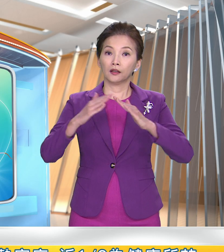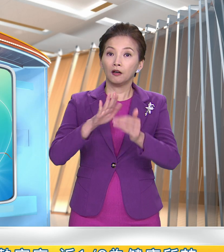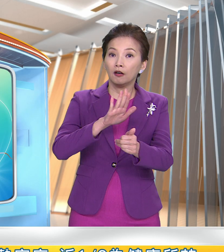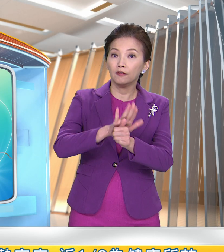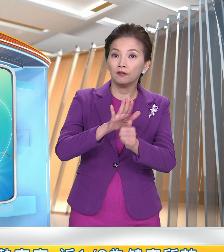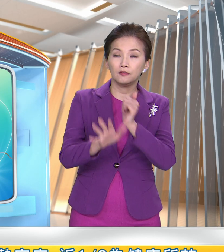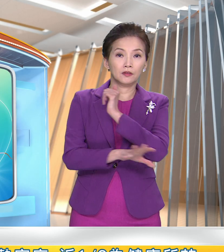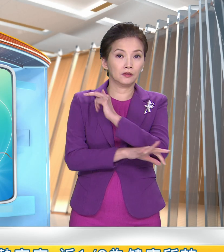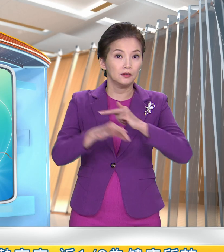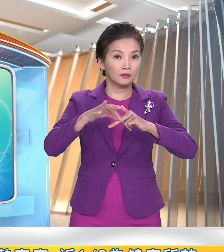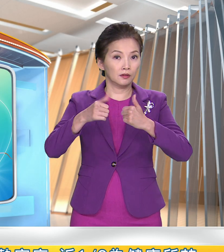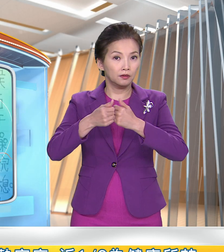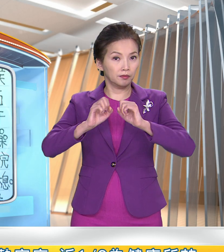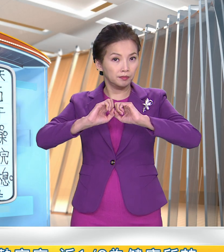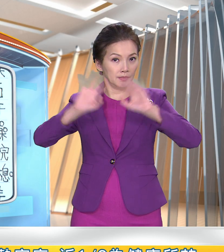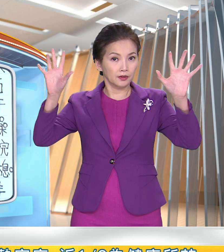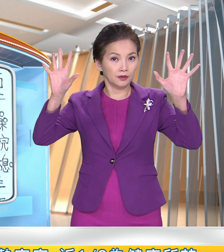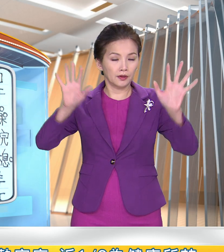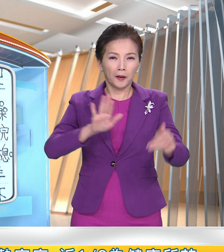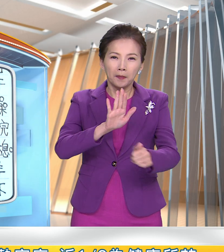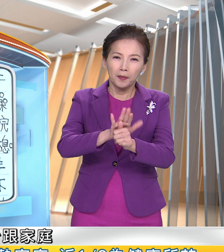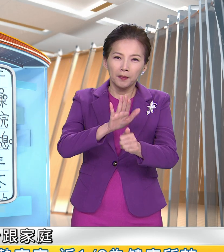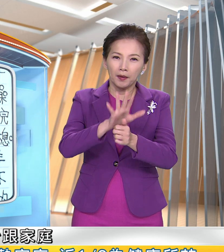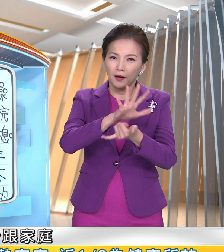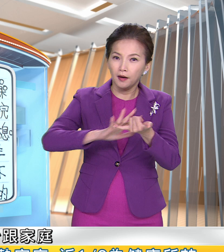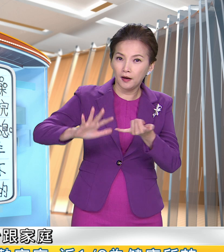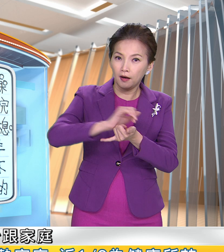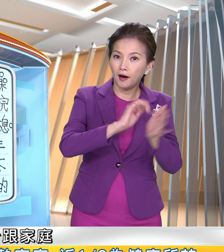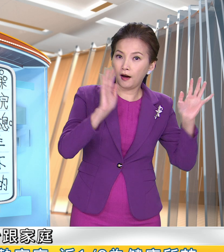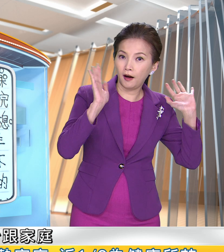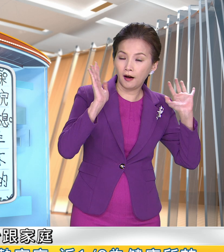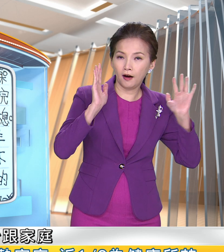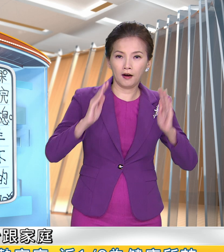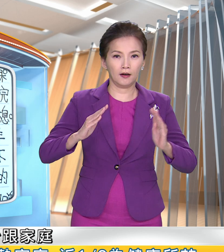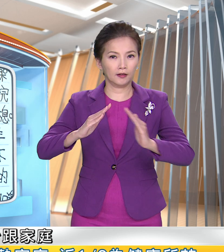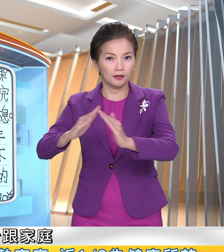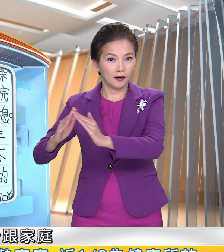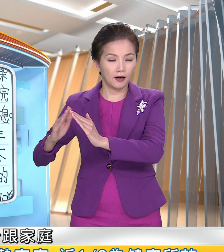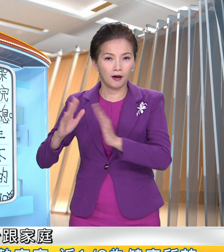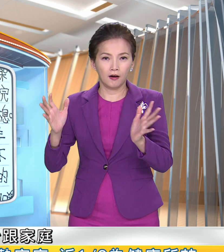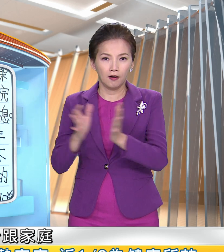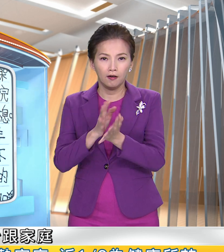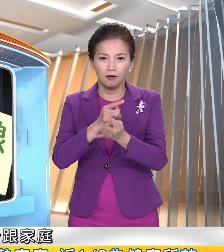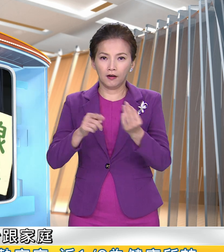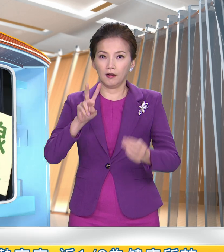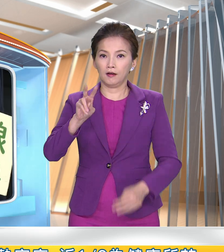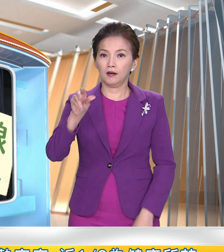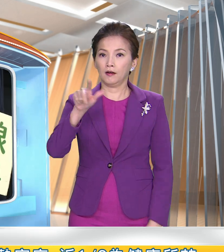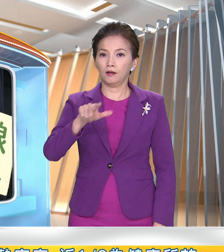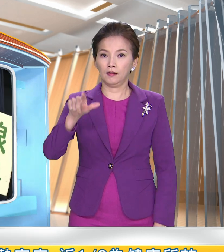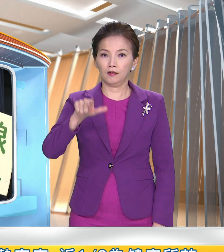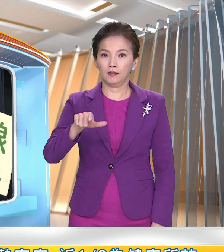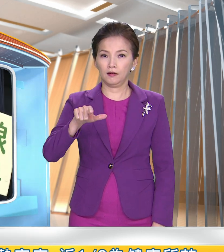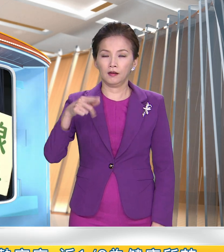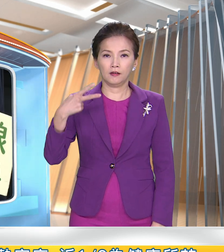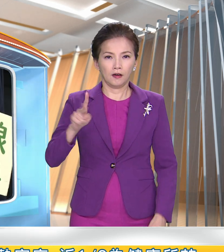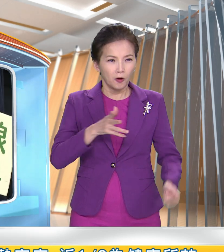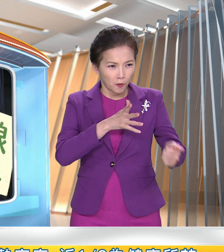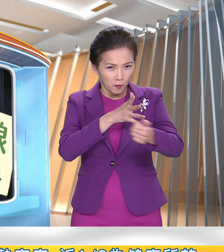家福基金会公布全台受扶助的儿少跟家庭约有26000户，